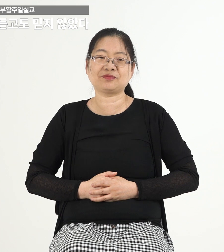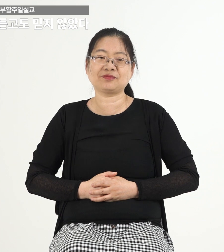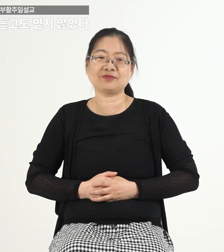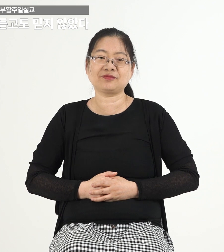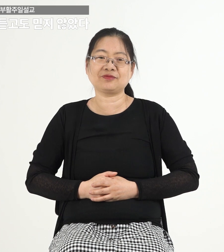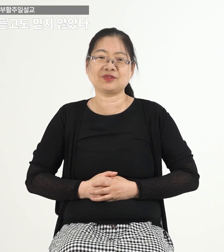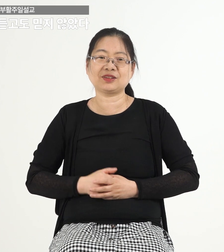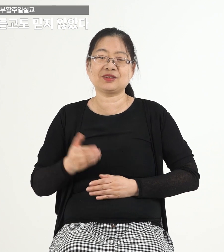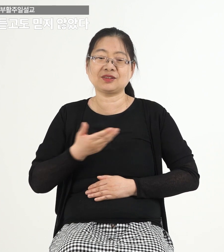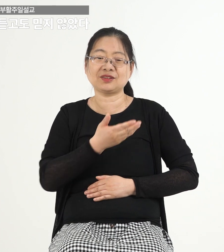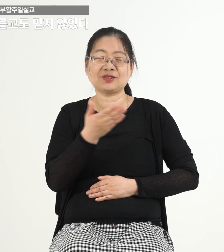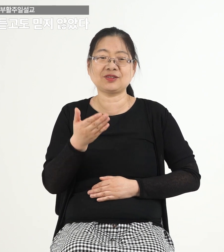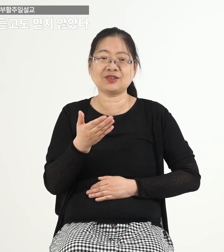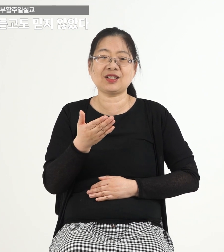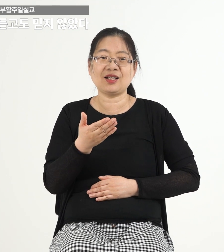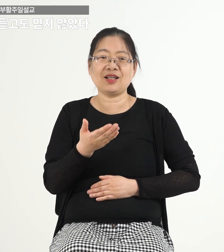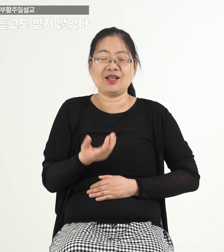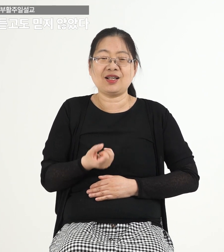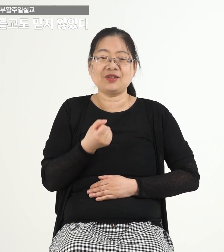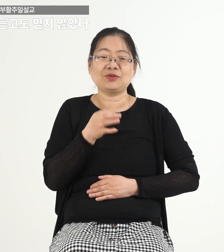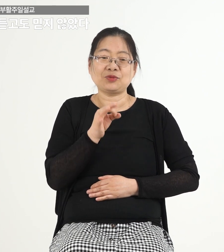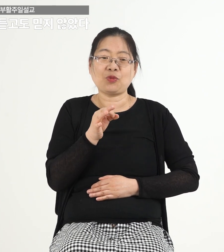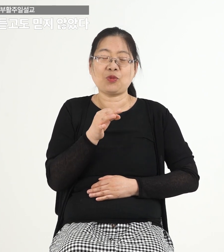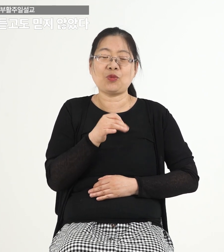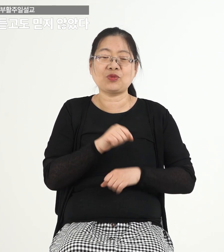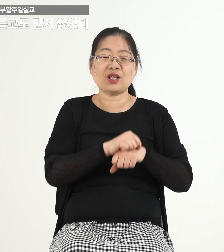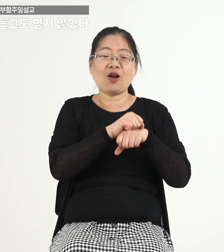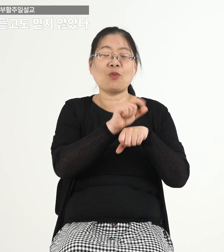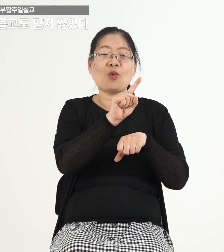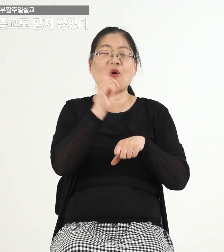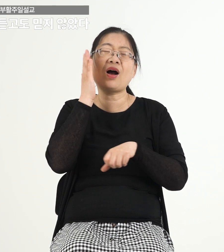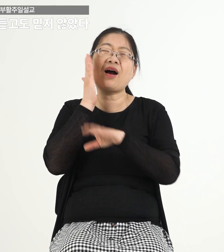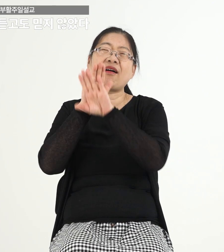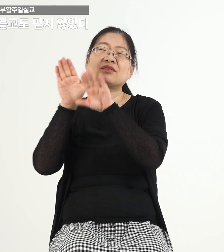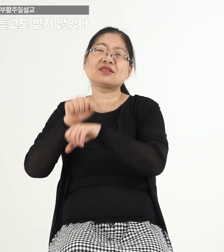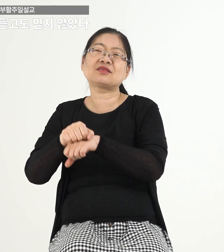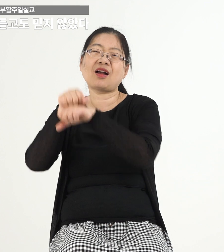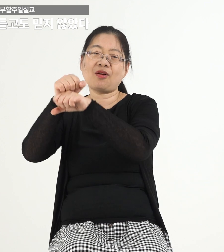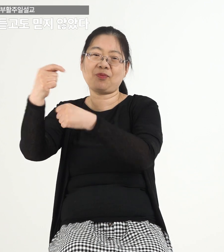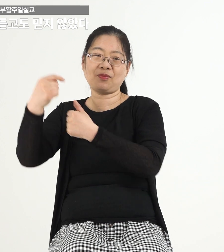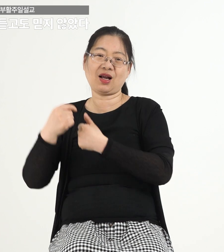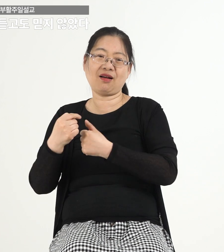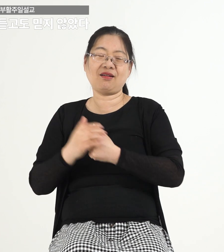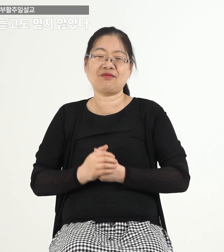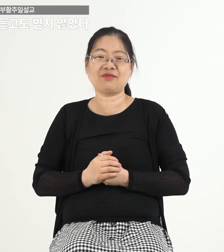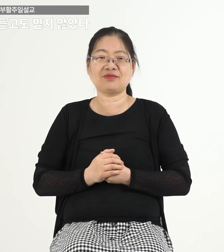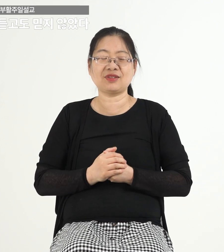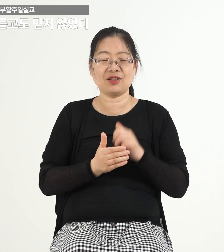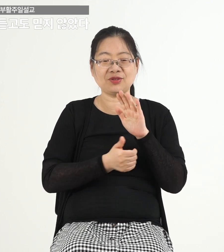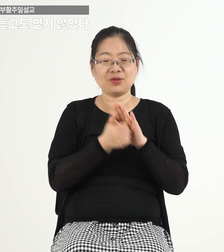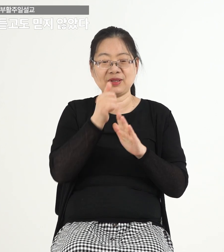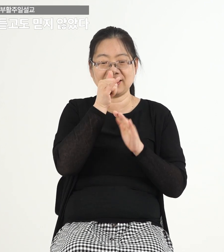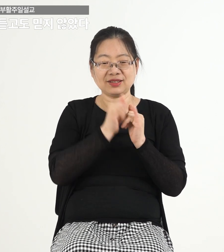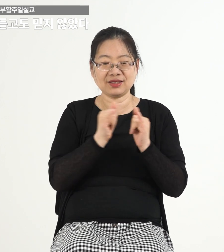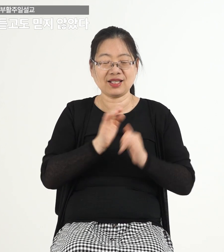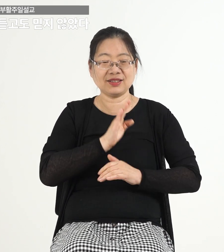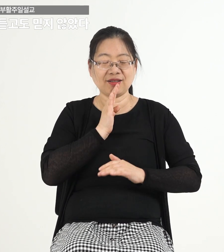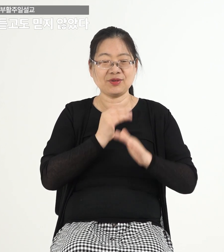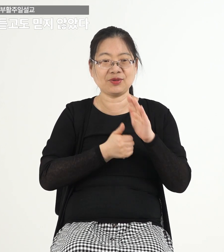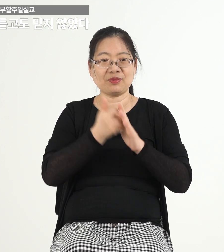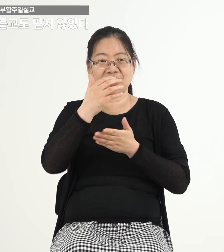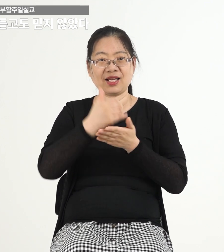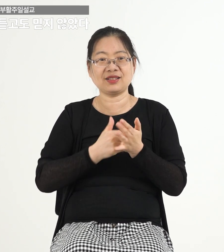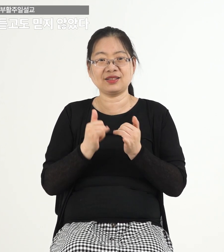그래서 너희 물질을 어디에 쌓으라 그랬어요? 하늘에 쌓으라 그랬어요. 그 소망 있는 자, 참된 소망을